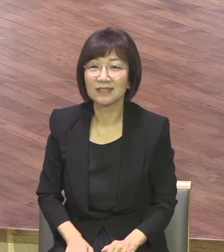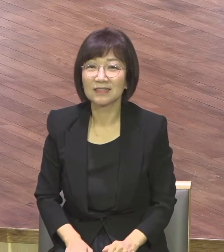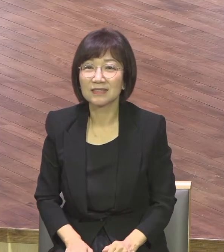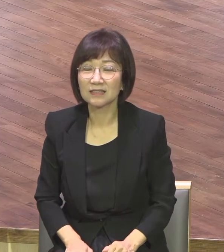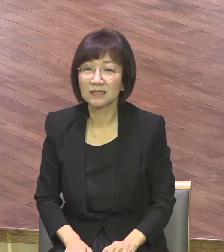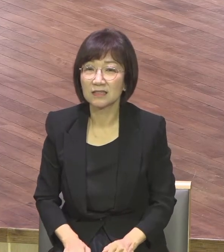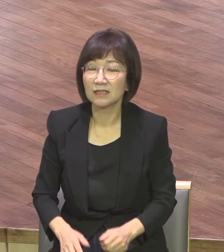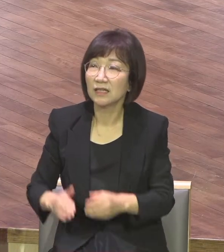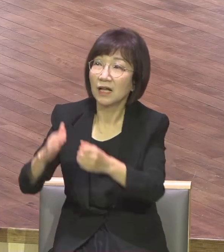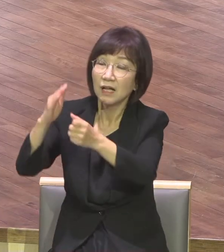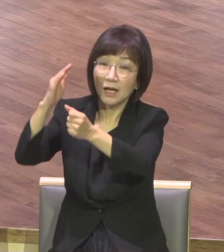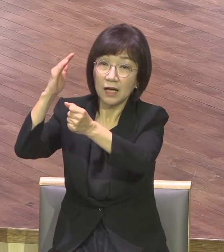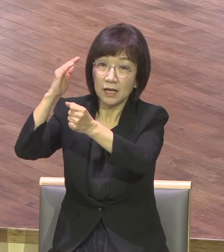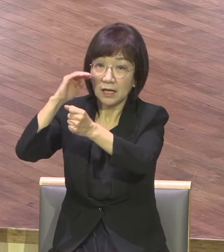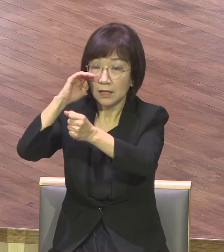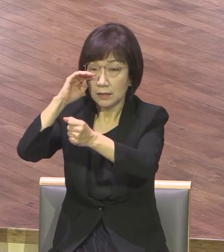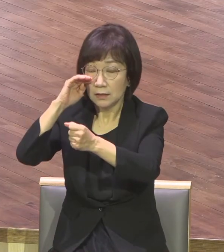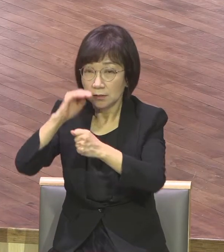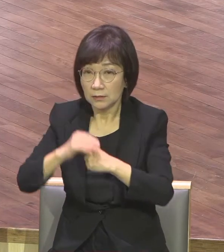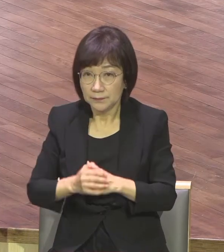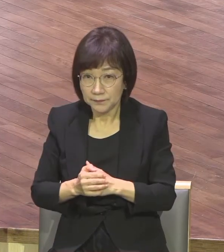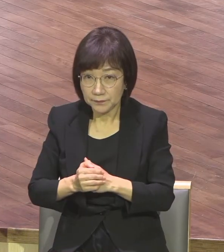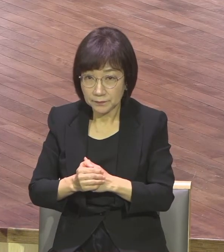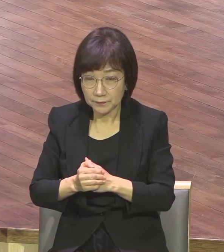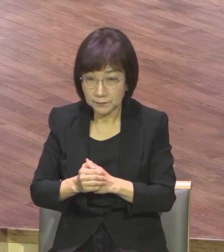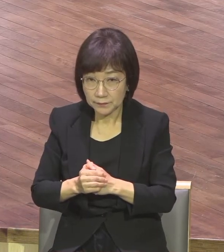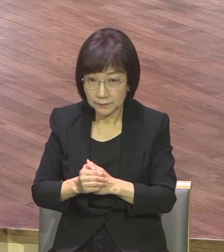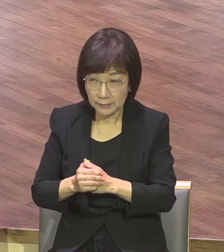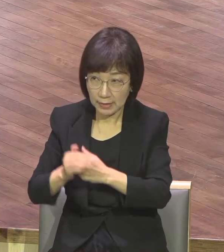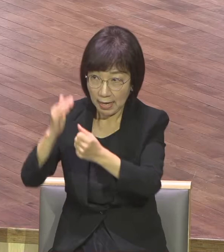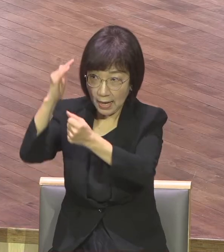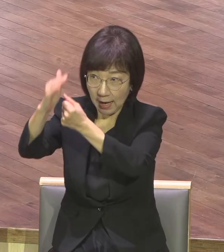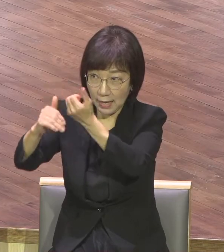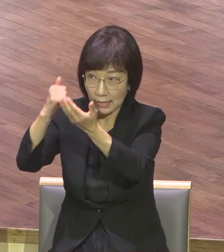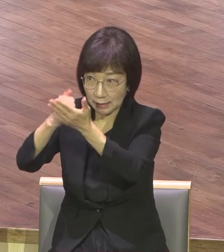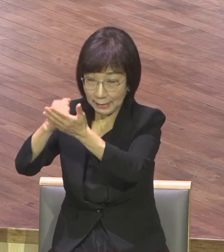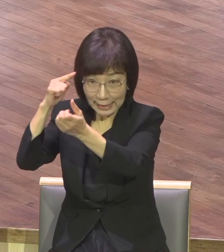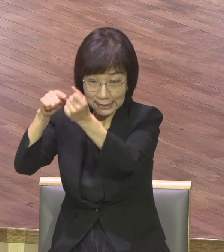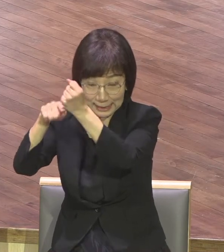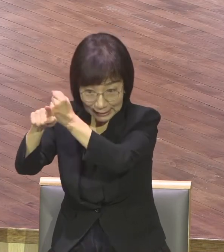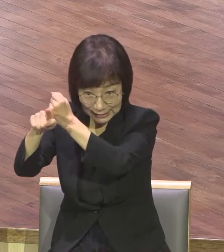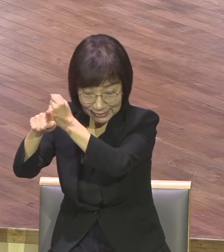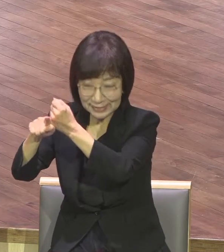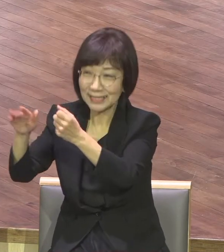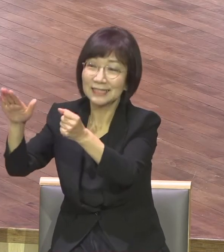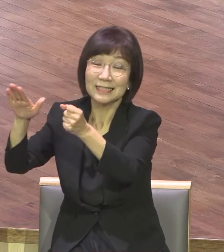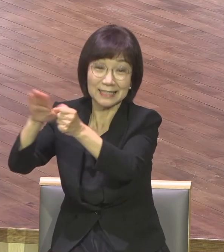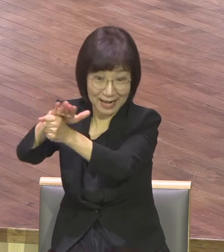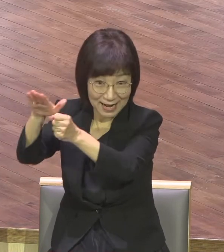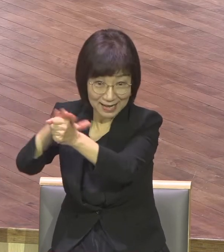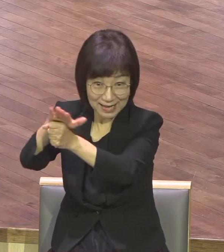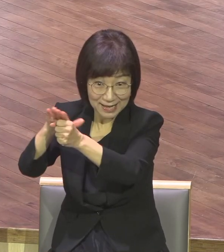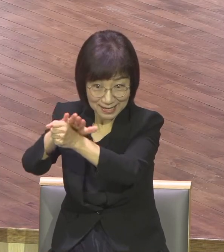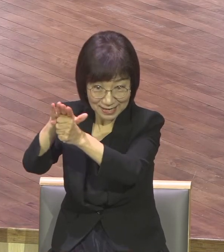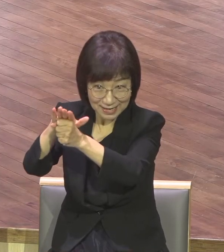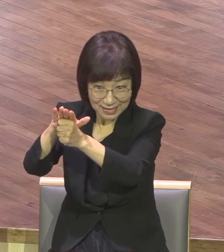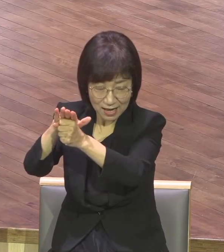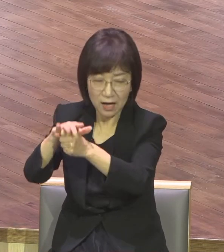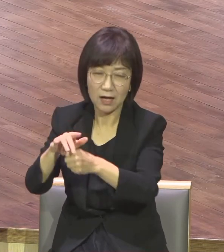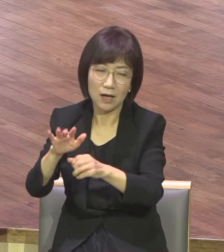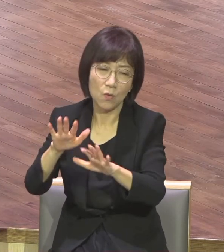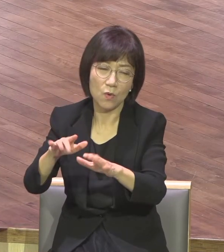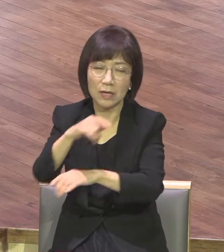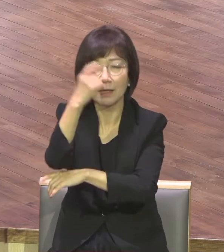하나님의 뜻이, 응? 하나님의 언약적 사랑이 언약 성취를 체험하면서 다윗이 뭐요?